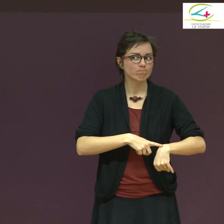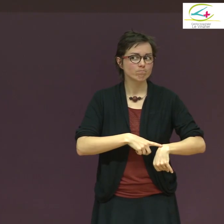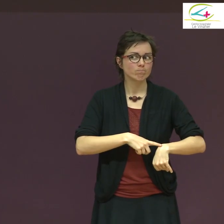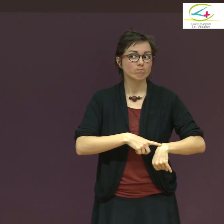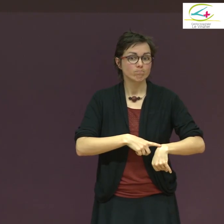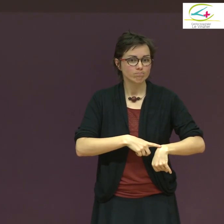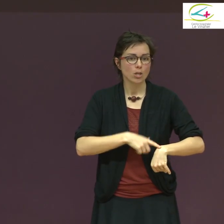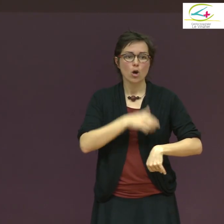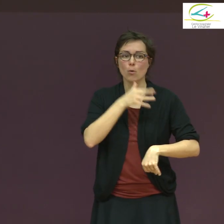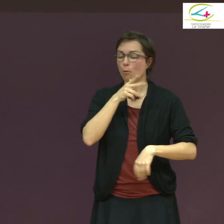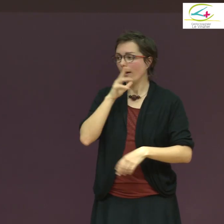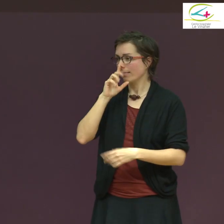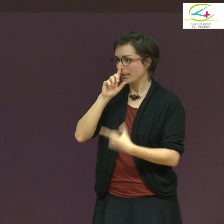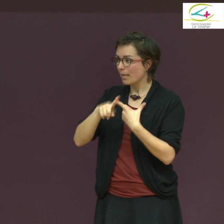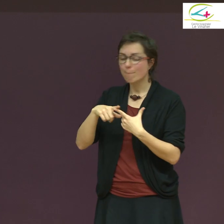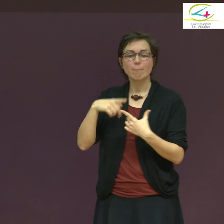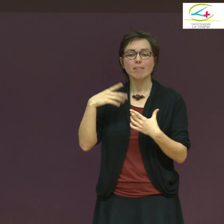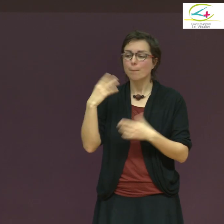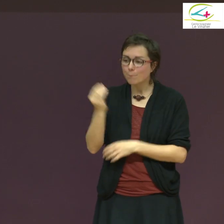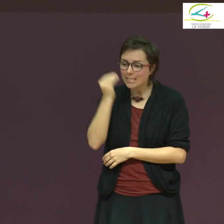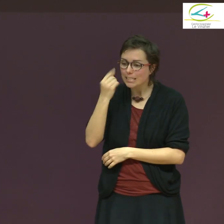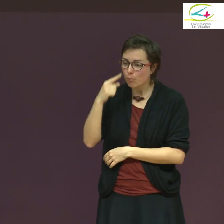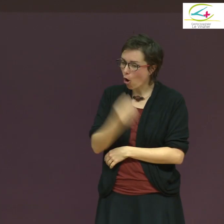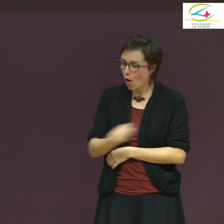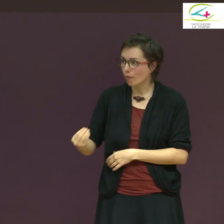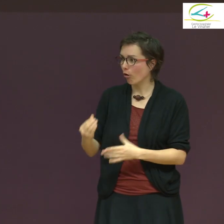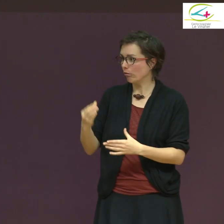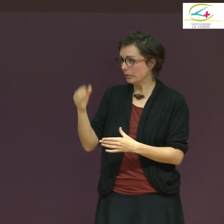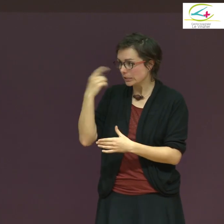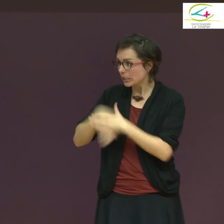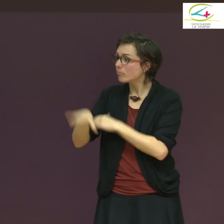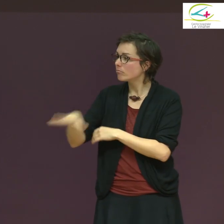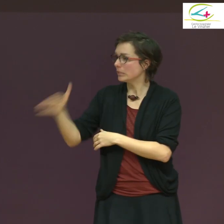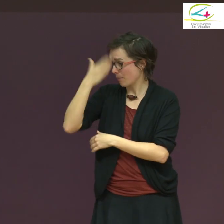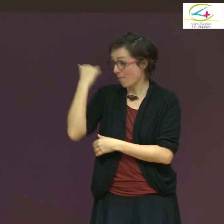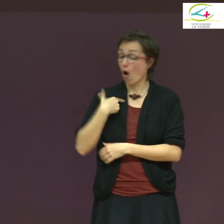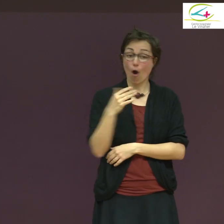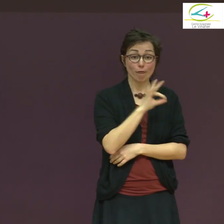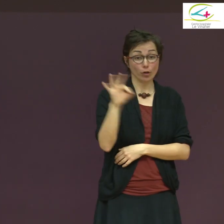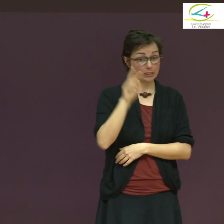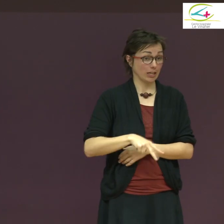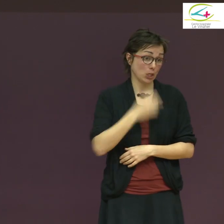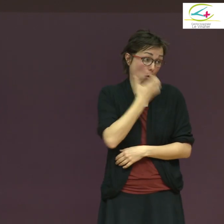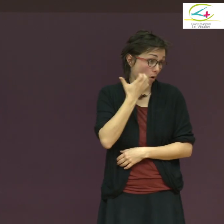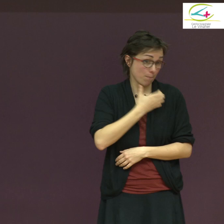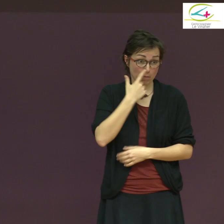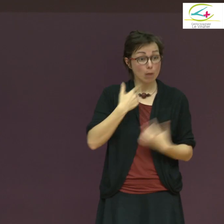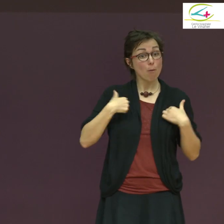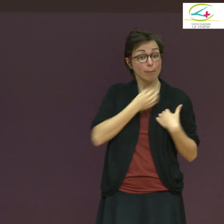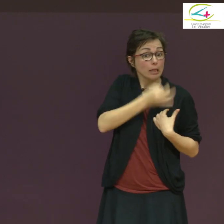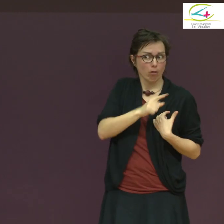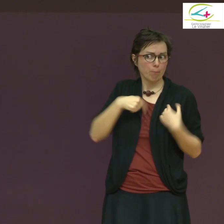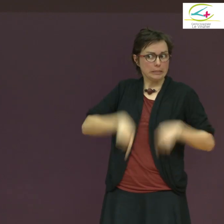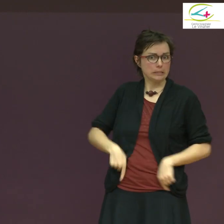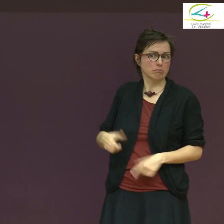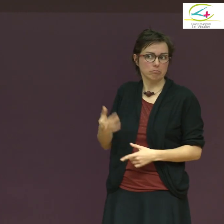Je ne peux pas répondre sur l'état de la pédopsychiatrie chez vous, mais l'état de la pédopsychiatrie en France, il est catastrophique. C'est pas moi qui le dis, c'est la ministre. S'il y a des